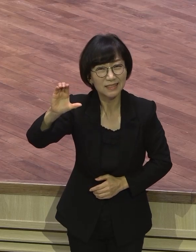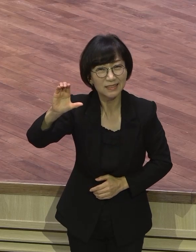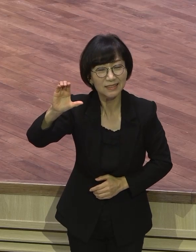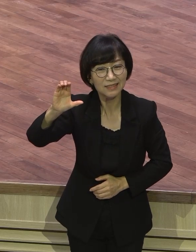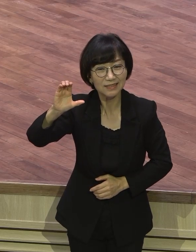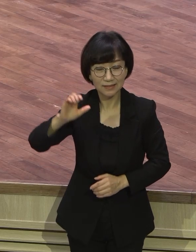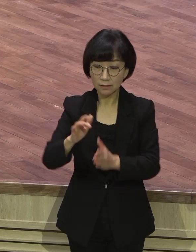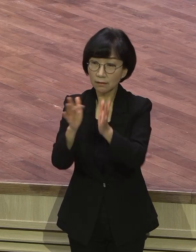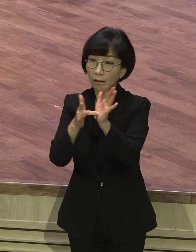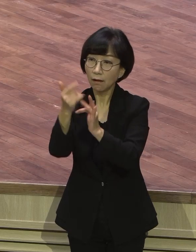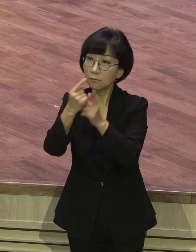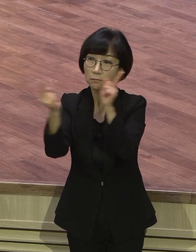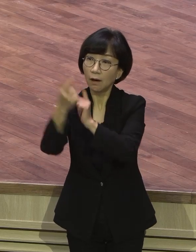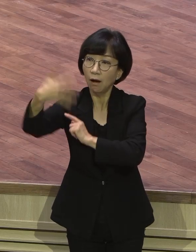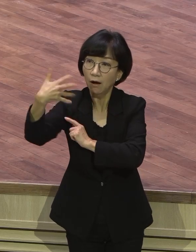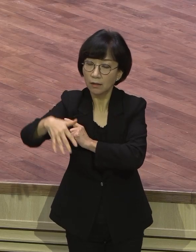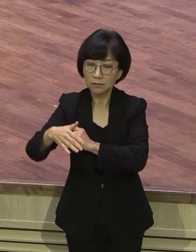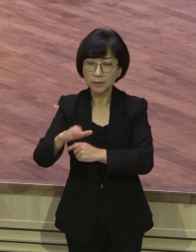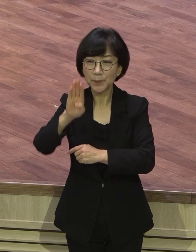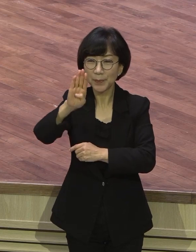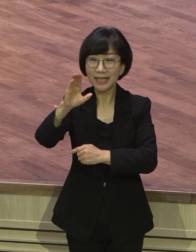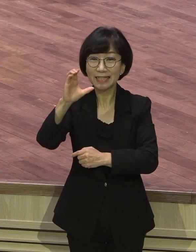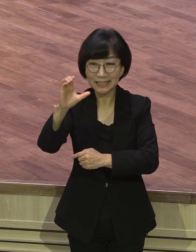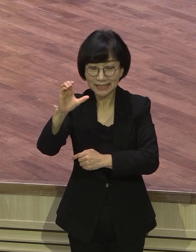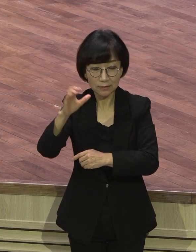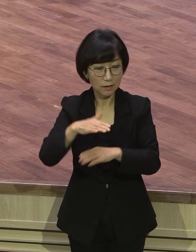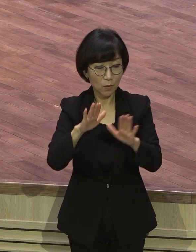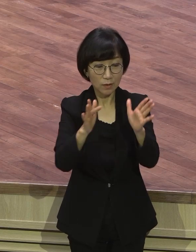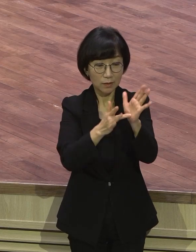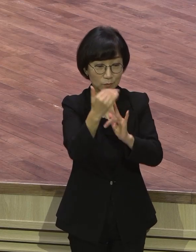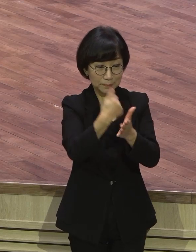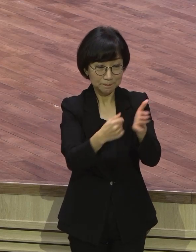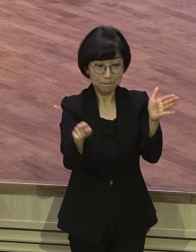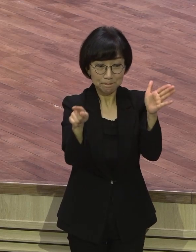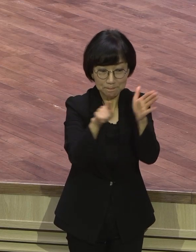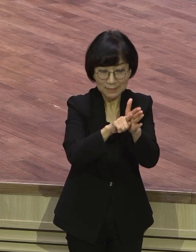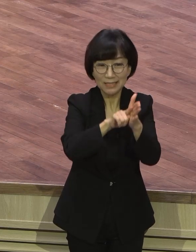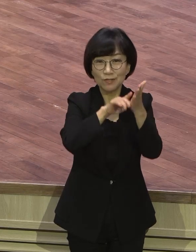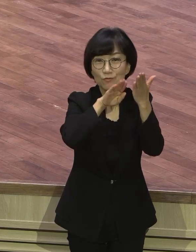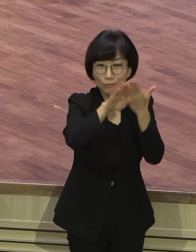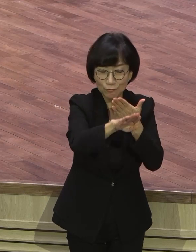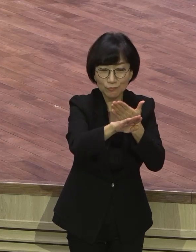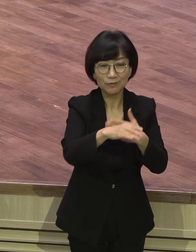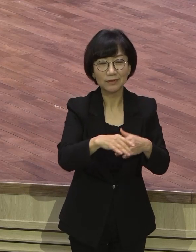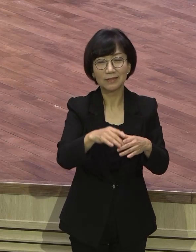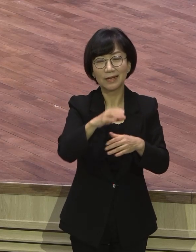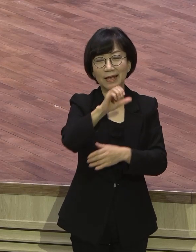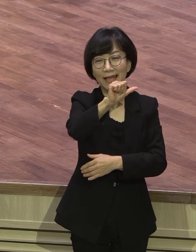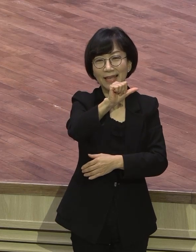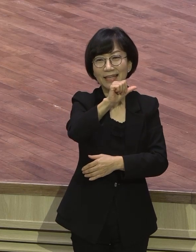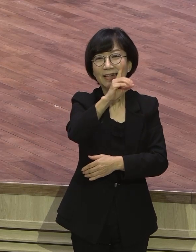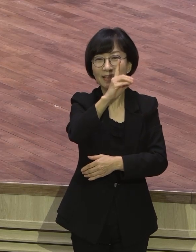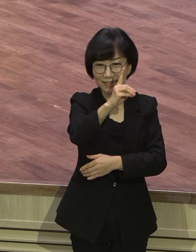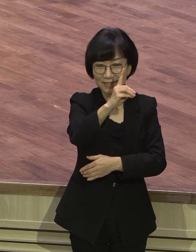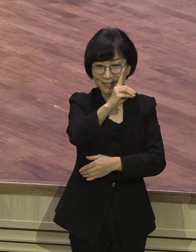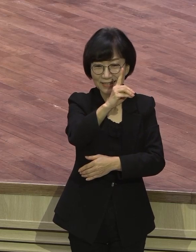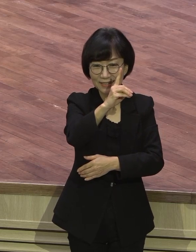예수 믿고 난 이후에 AD 완전히 삶이 바뀌어야 된다. 내가